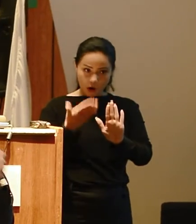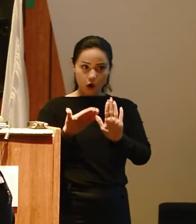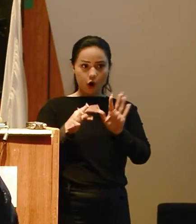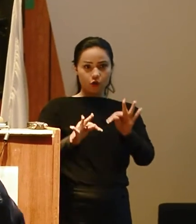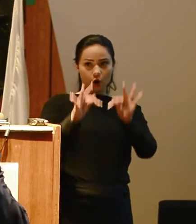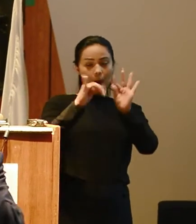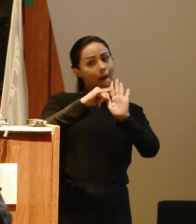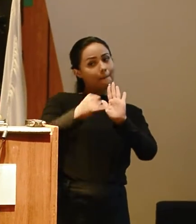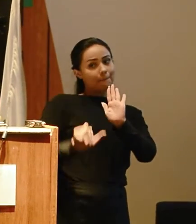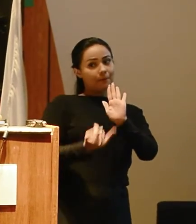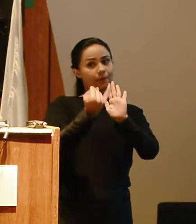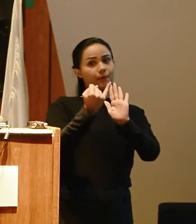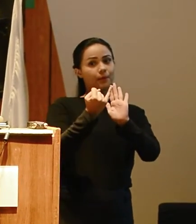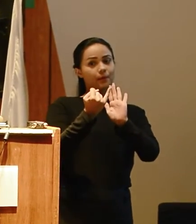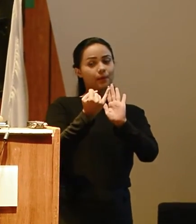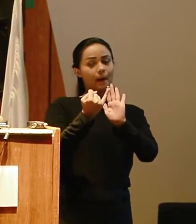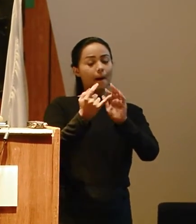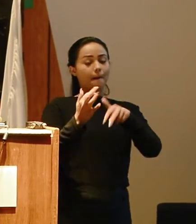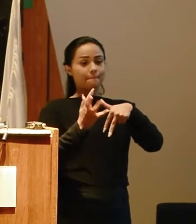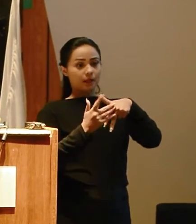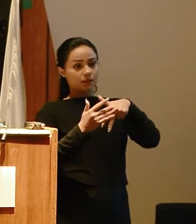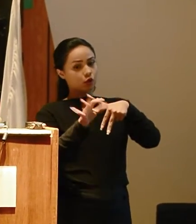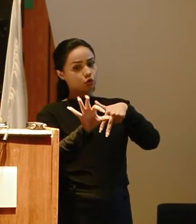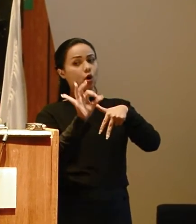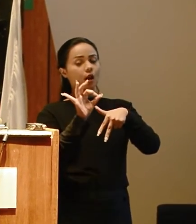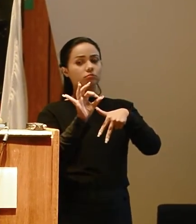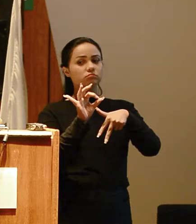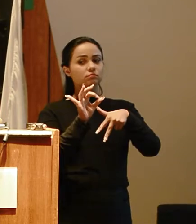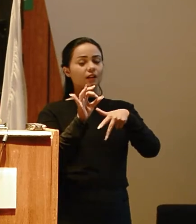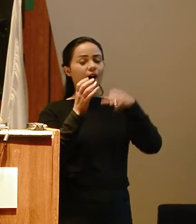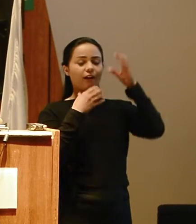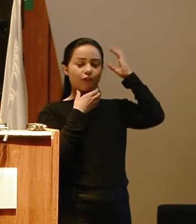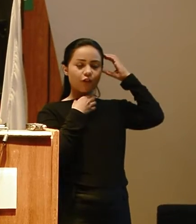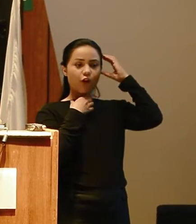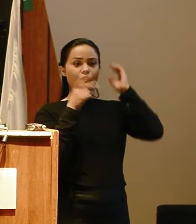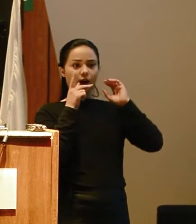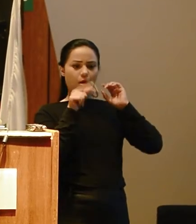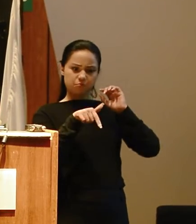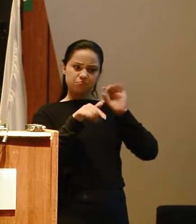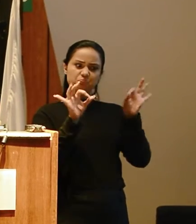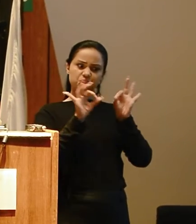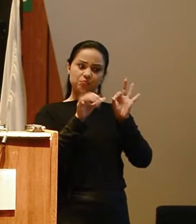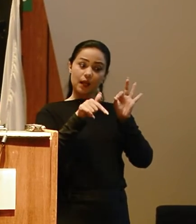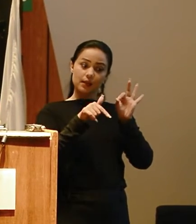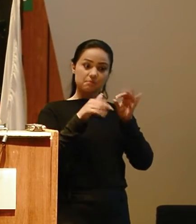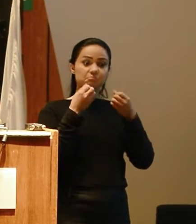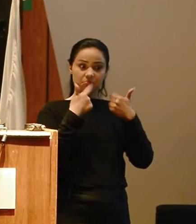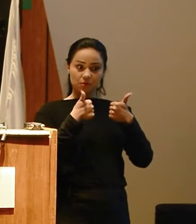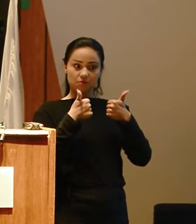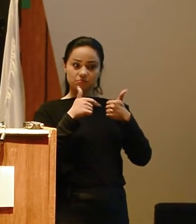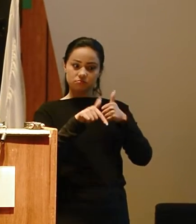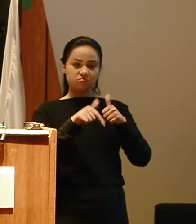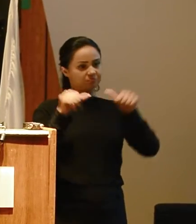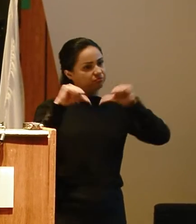dá a oportunidade para o paciente escolher. A fonoaudióloga fala, esse é excelente, essa tem vantagem, essa